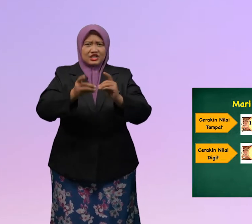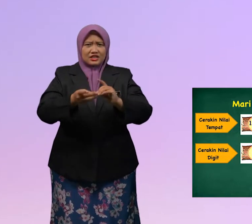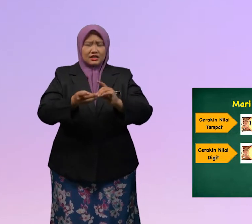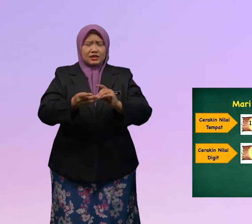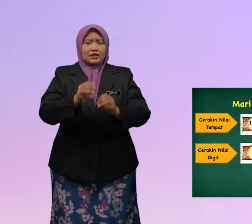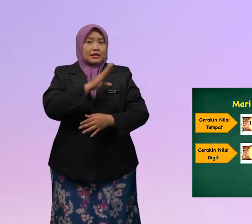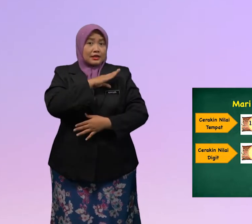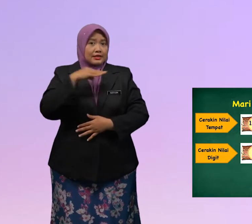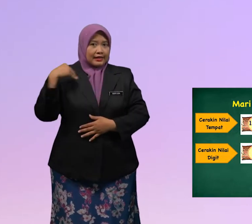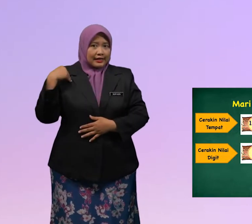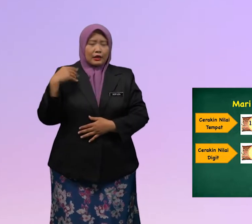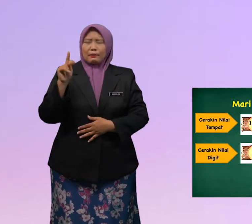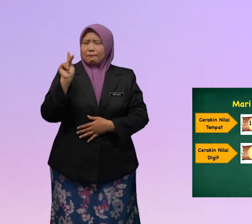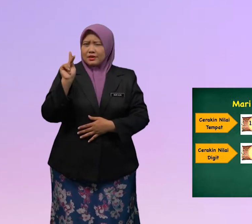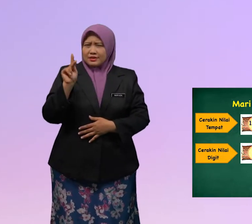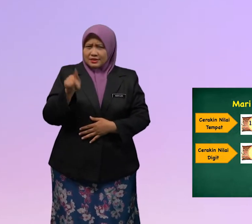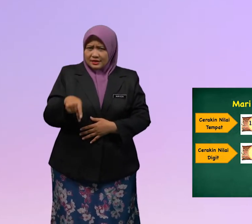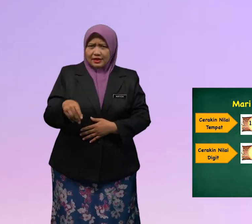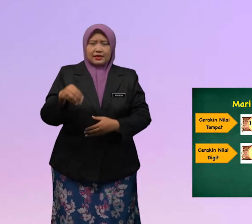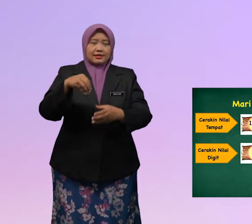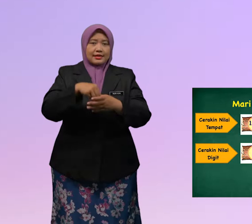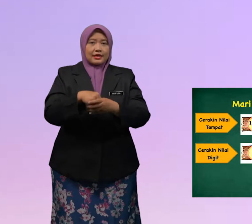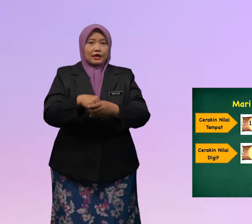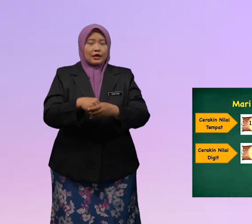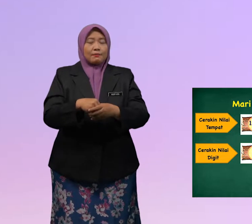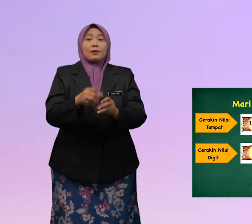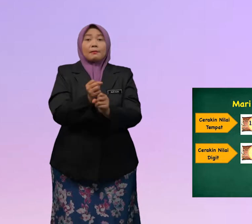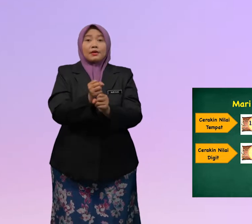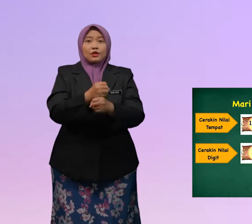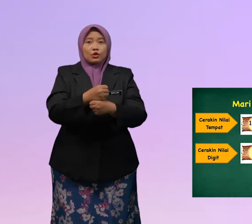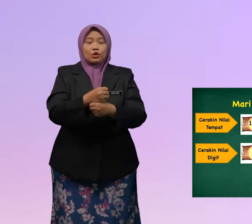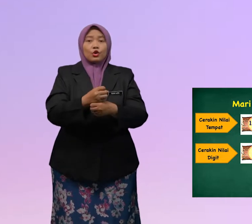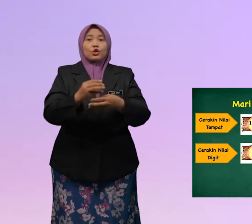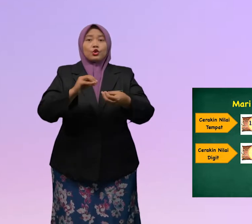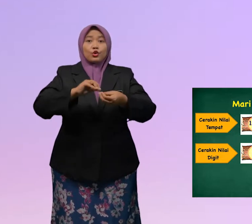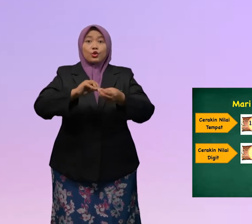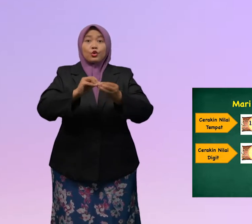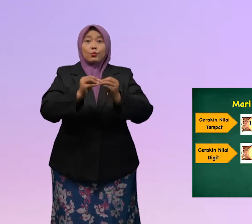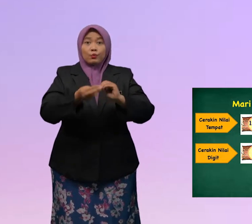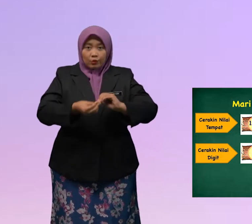digit dan mesti dalam bentuk nombor.